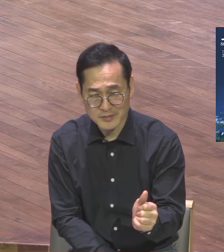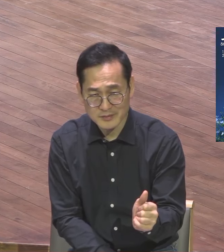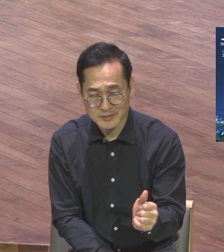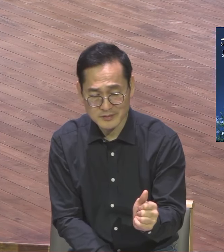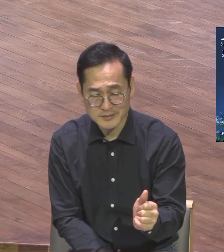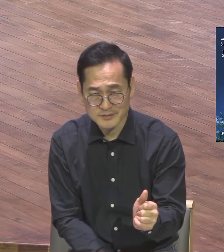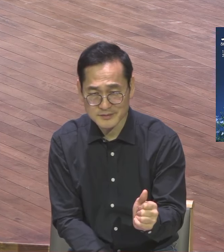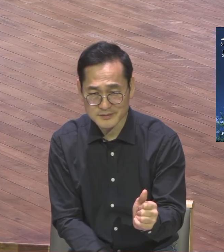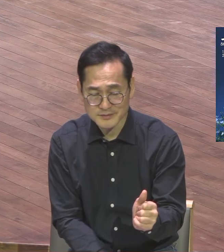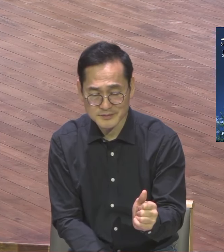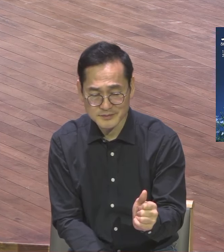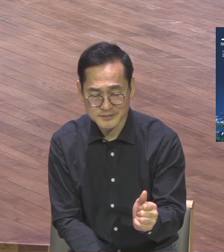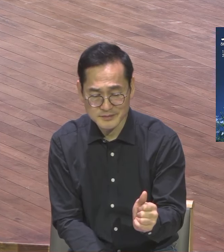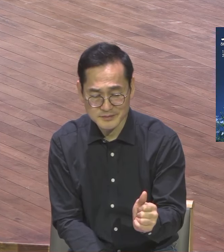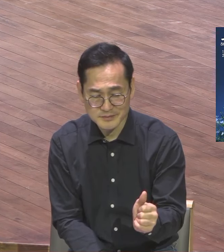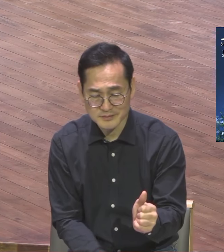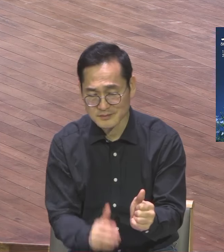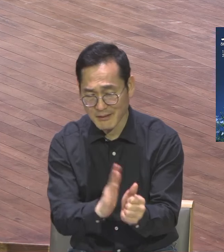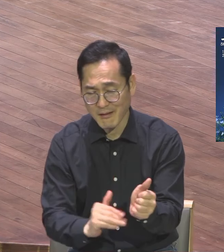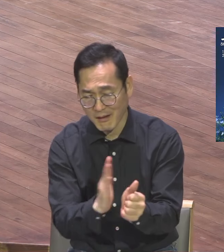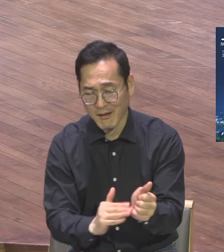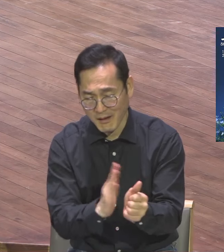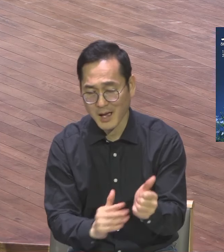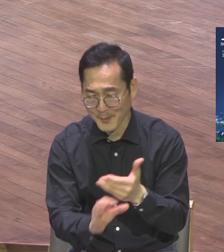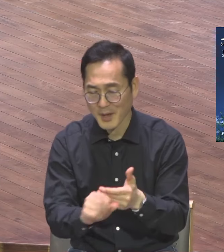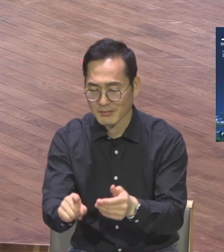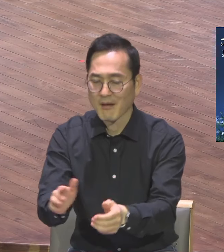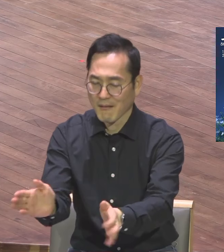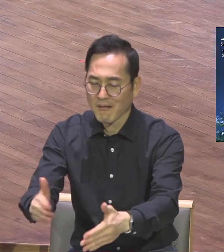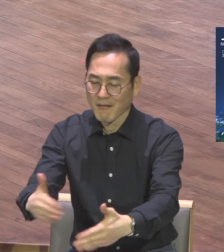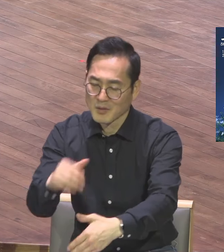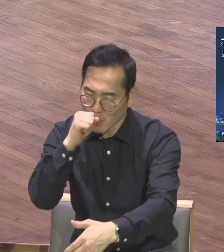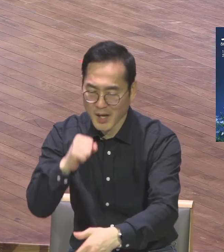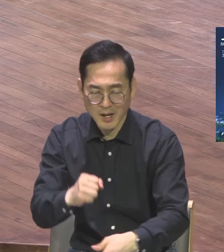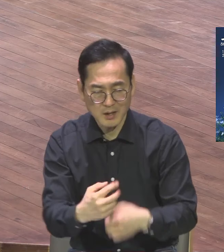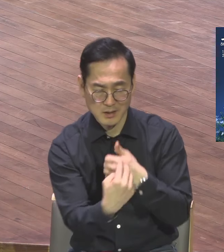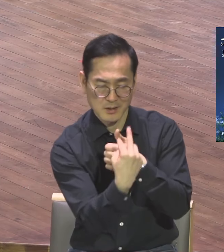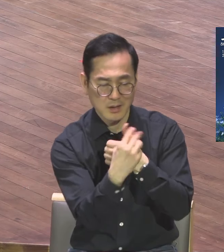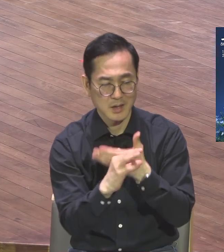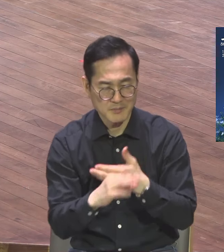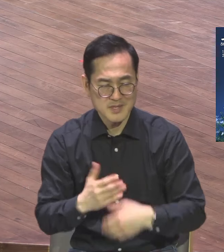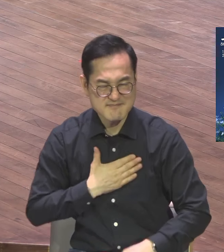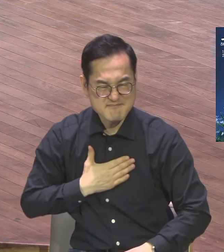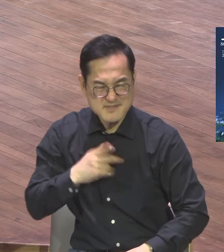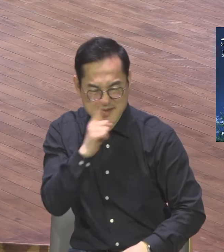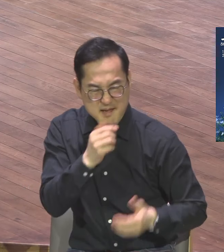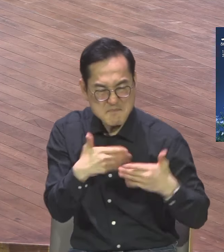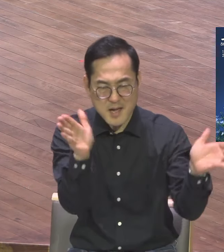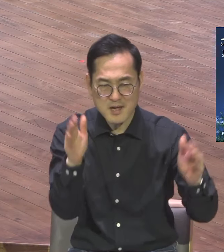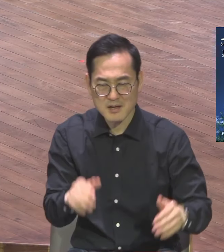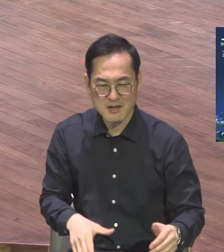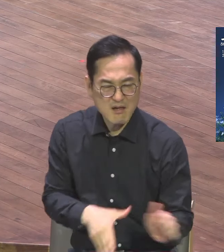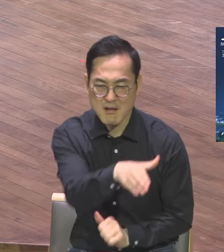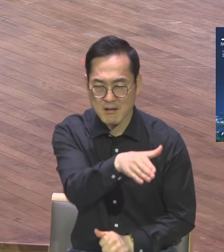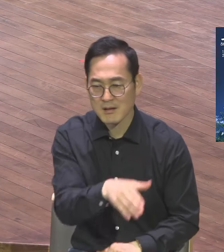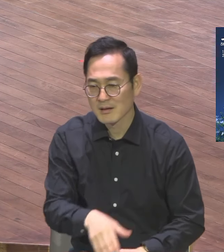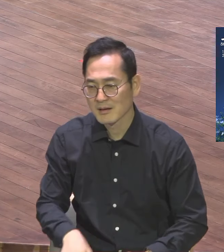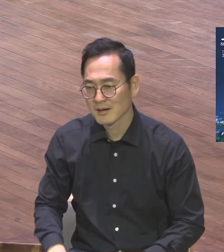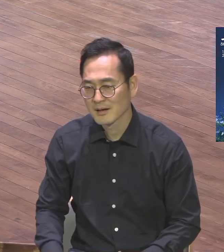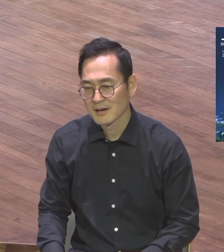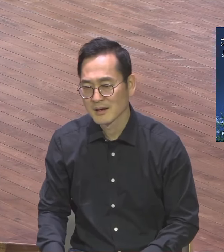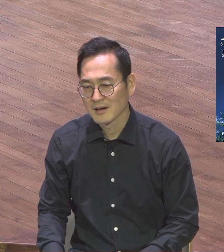자기 성격이 주고 자기인데 대접 잘하면 좋아하고 자기 좀 뭐 부정적인 말 하면 막 그거 막